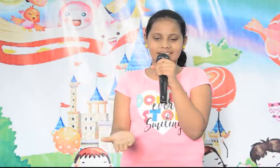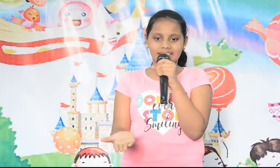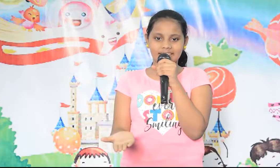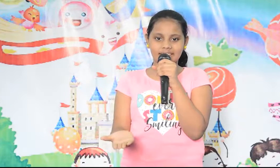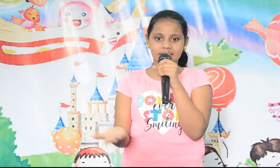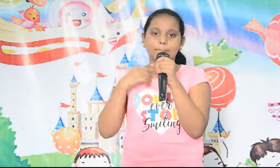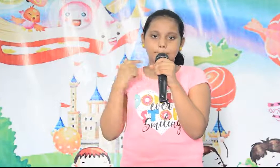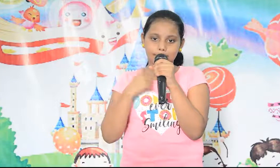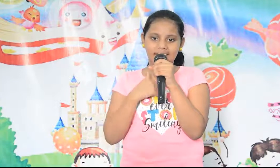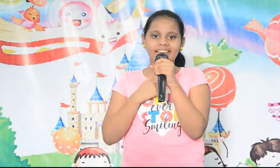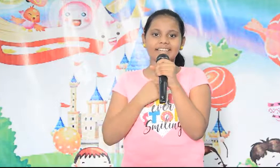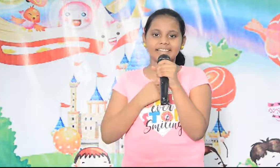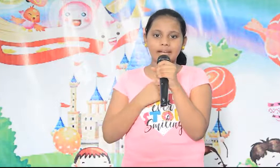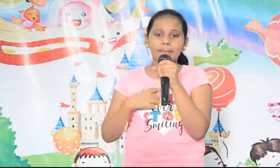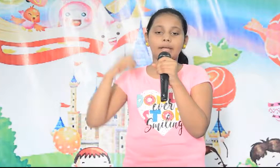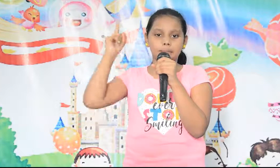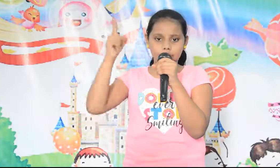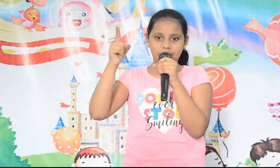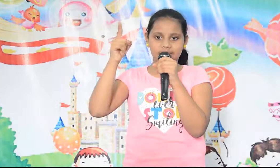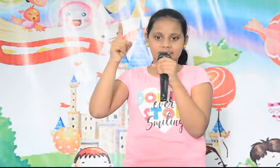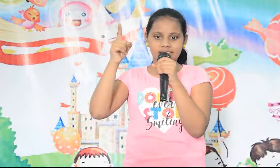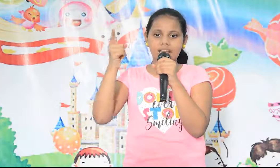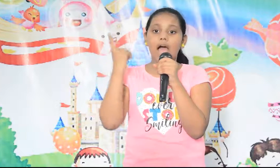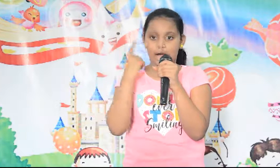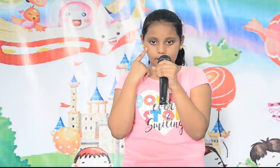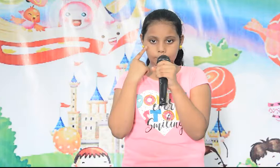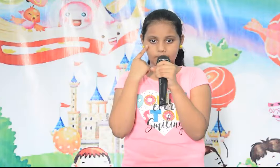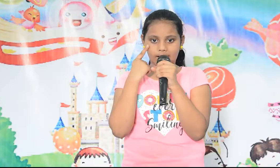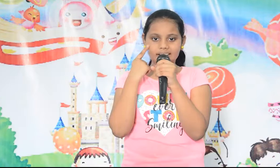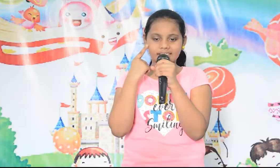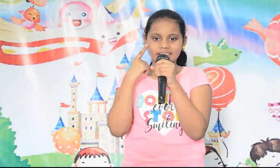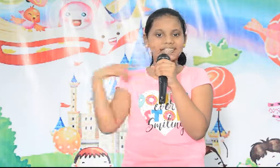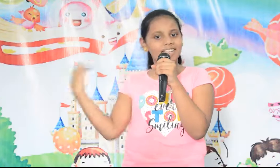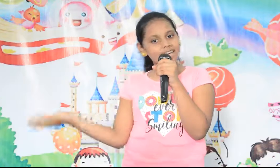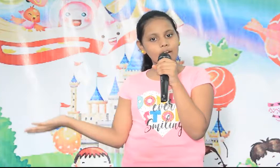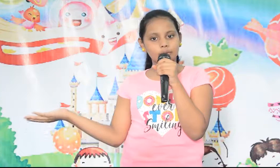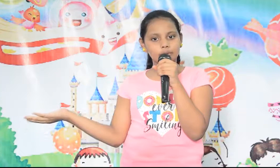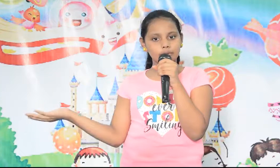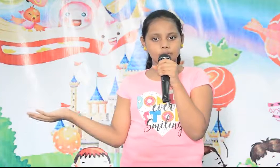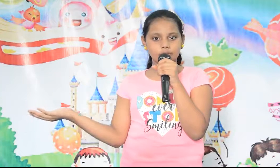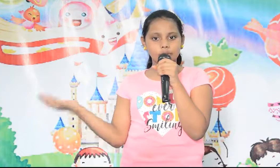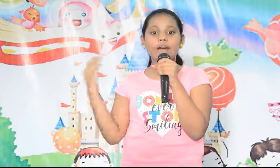है, मैं परमेश्वर की आँखों का तारा हूँ,